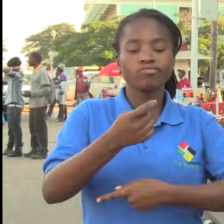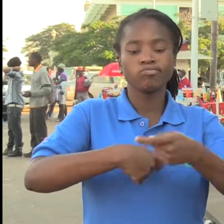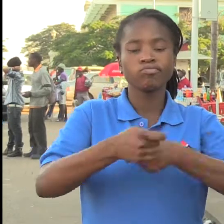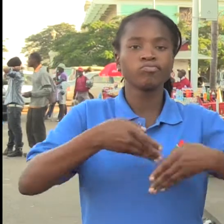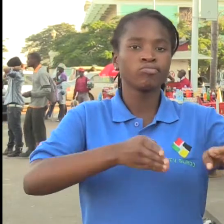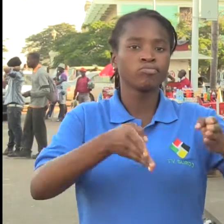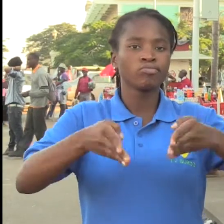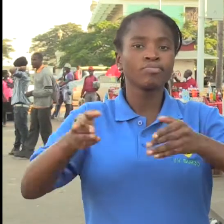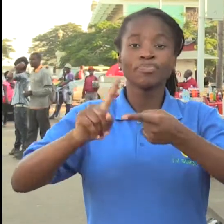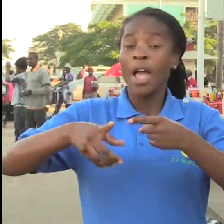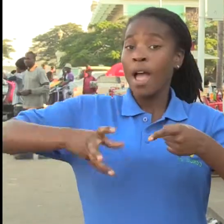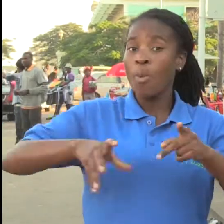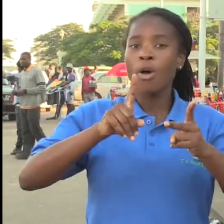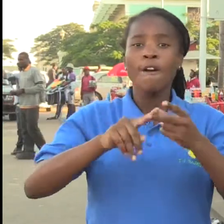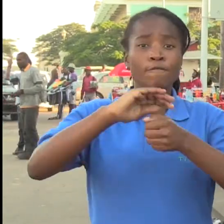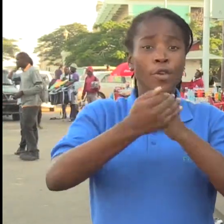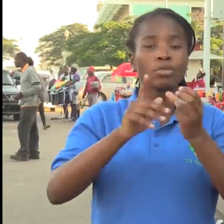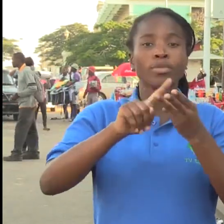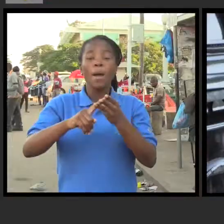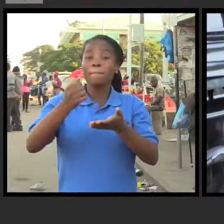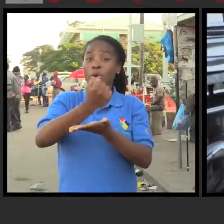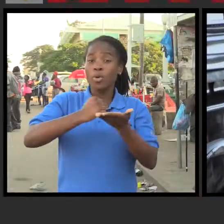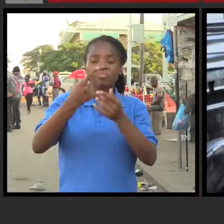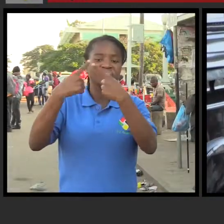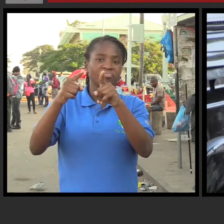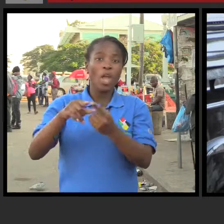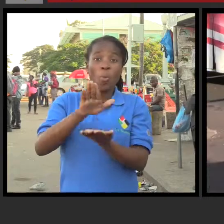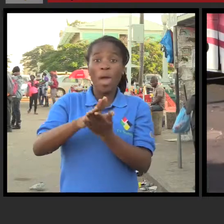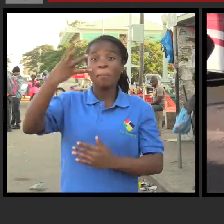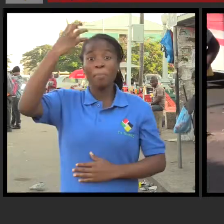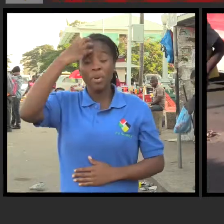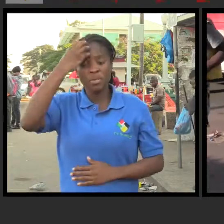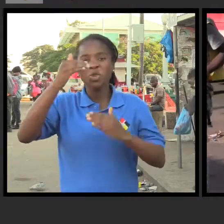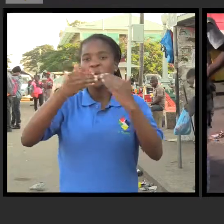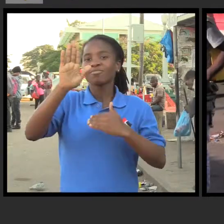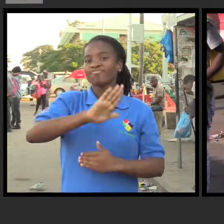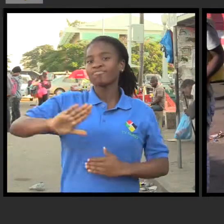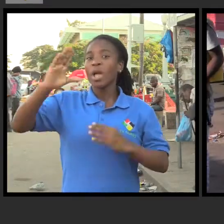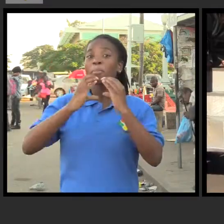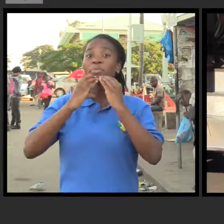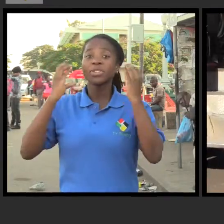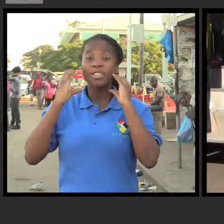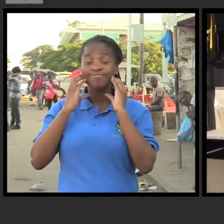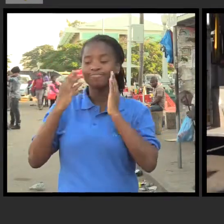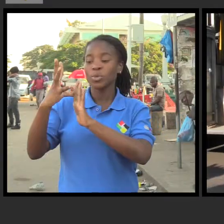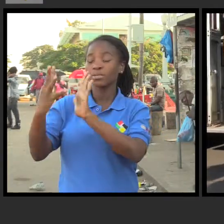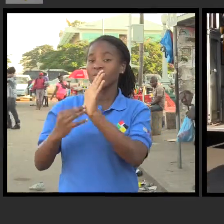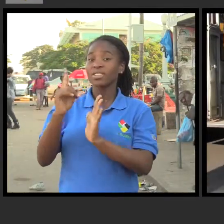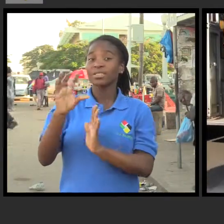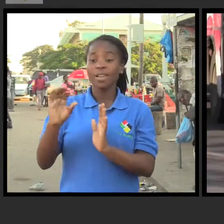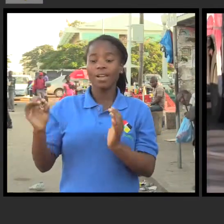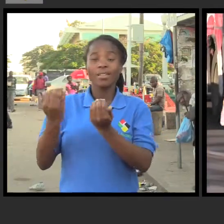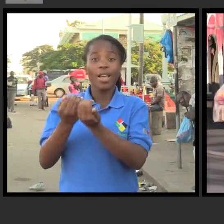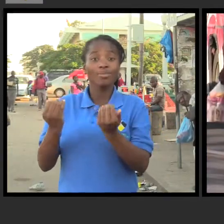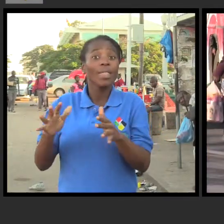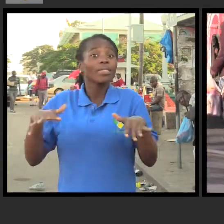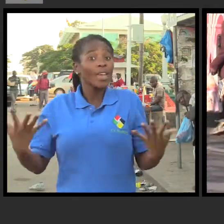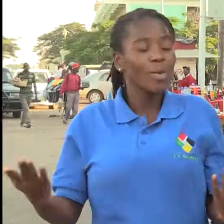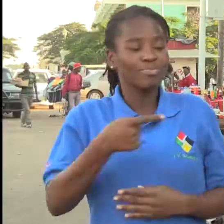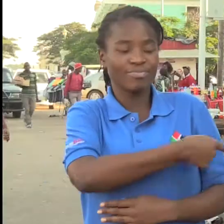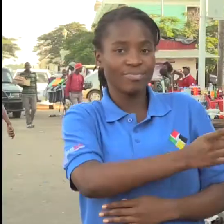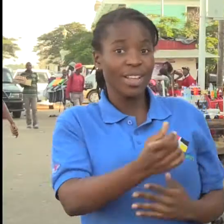Venda de água, bolinhos, amendoim, fruta e vários outros produtos são uma realidade cada vez mais comum em Moçambique,